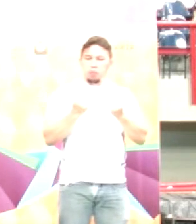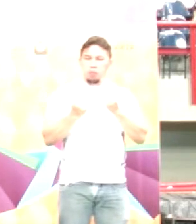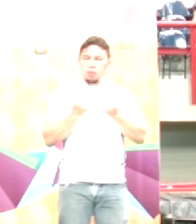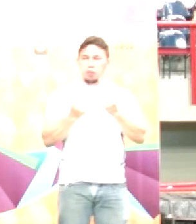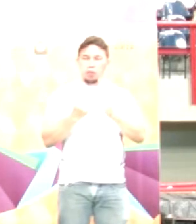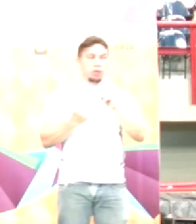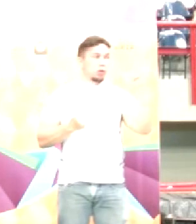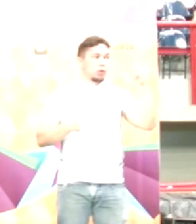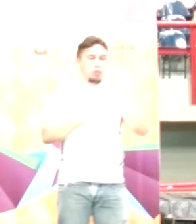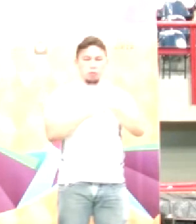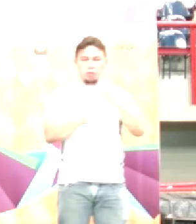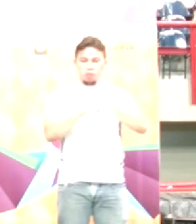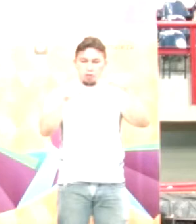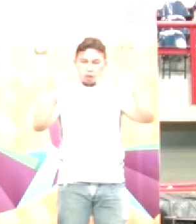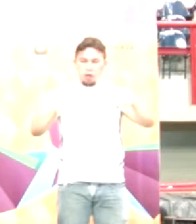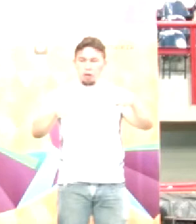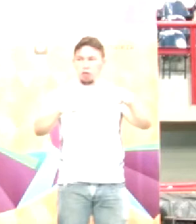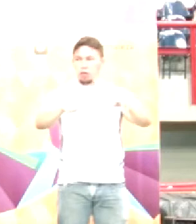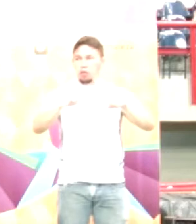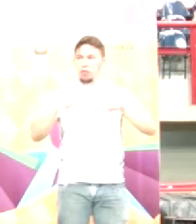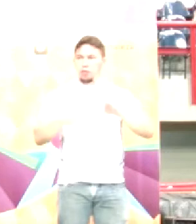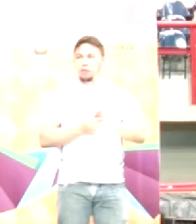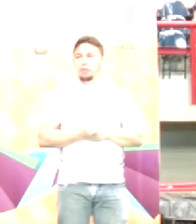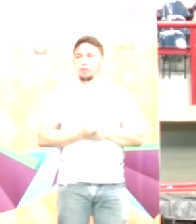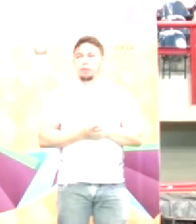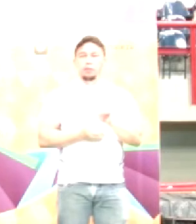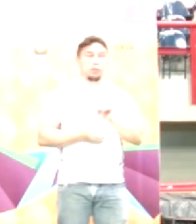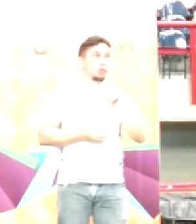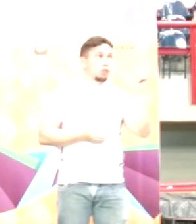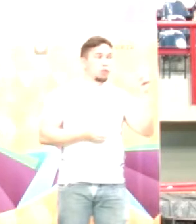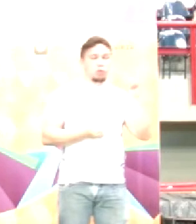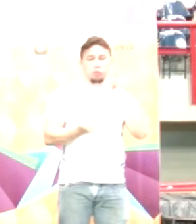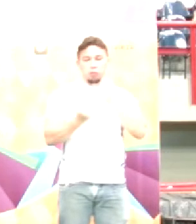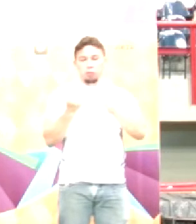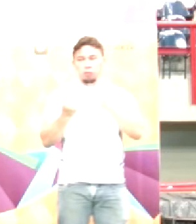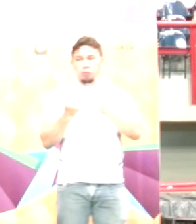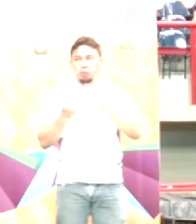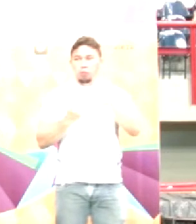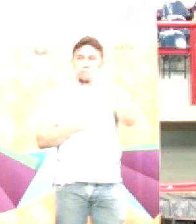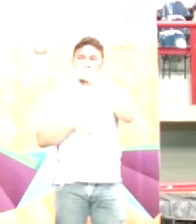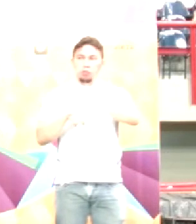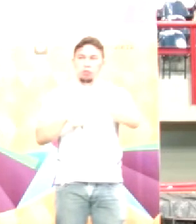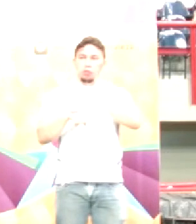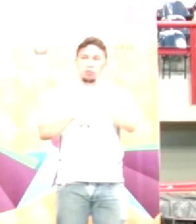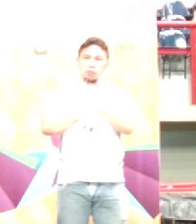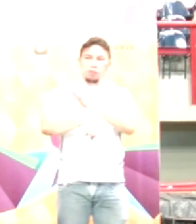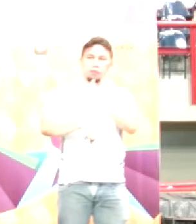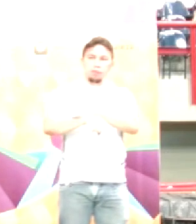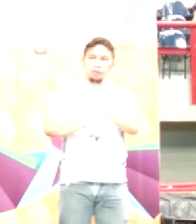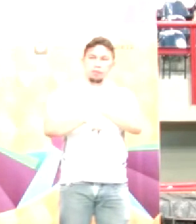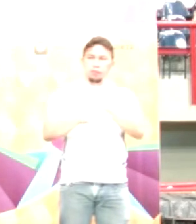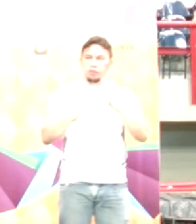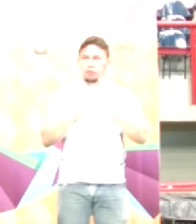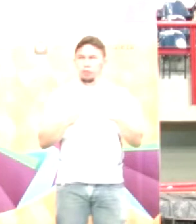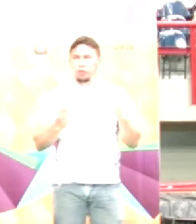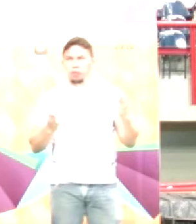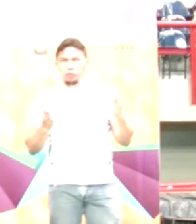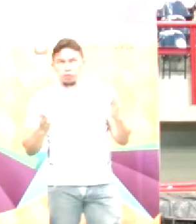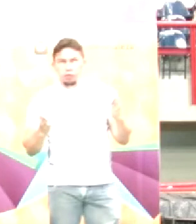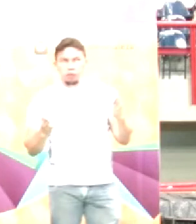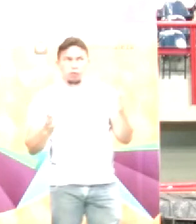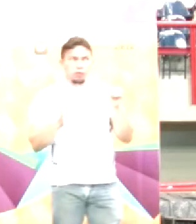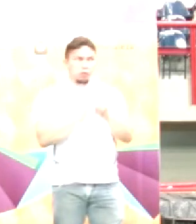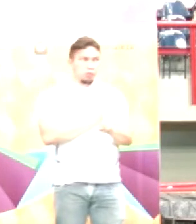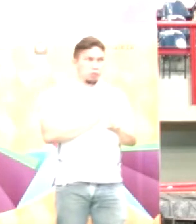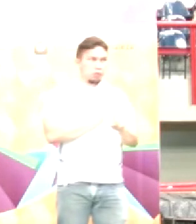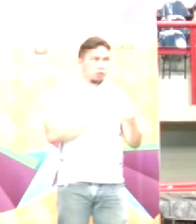essas questões que eu estou fazendo aqui em sala. Eu já estou colocando as questões de sala parecidas com o que eu estou pedindo para você fazer em casa. Você dizer assim: poxa, o Alexandre passou uma questão